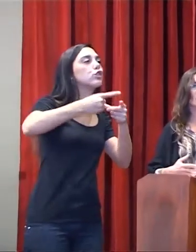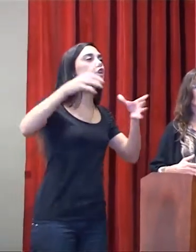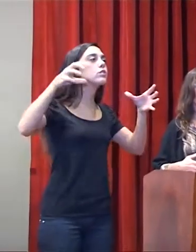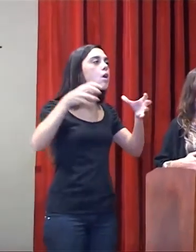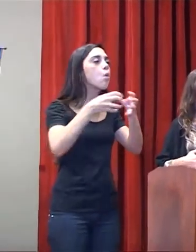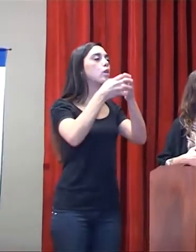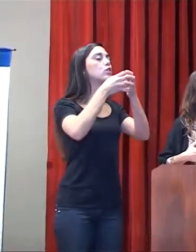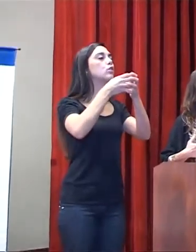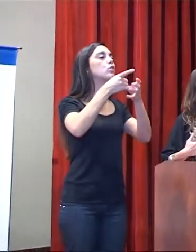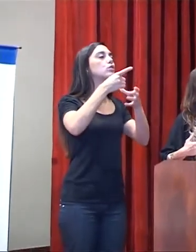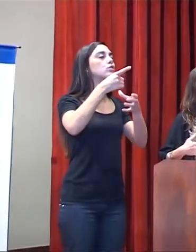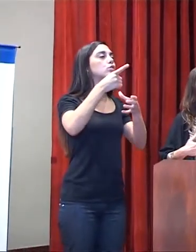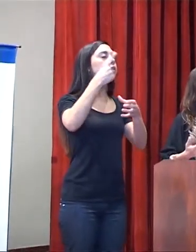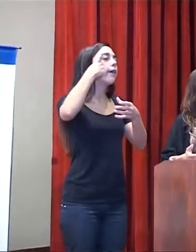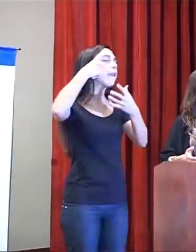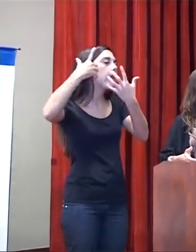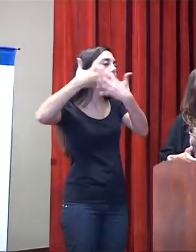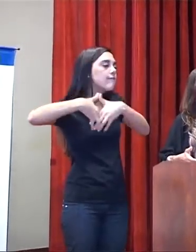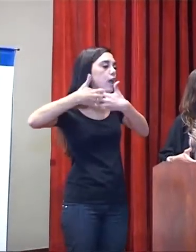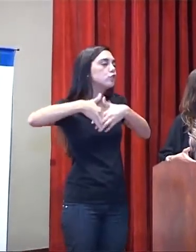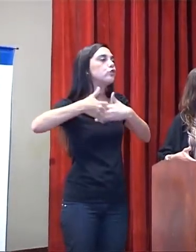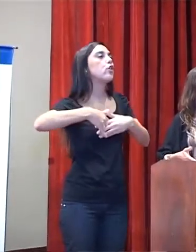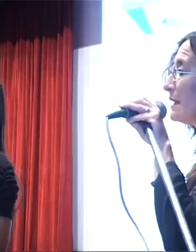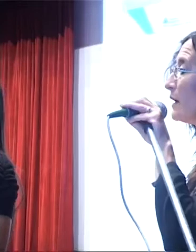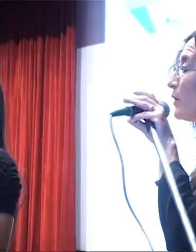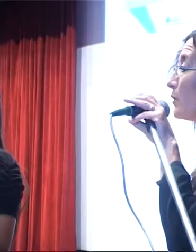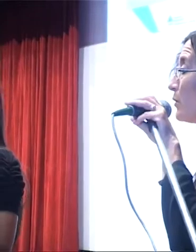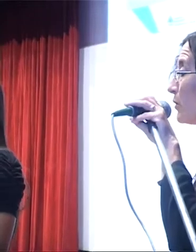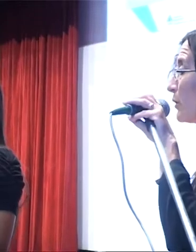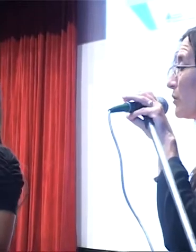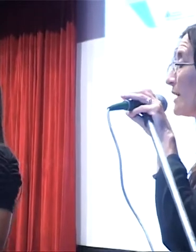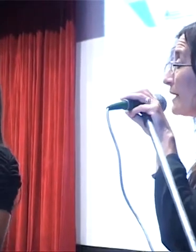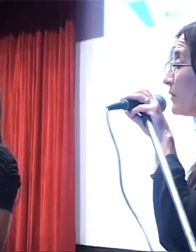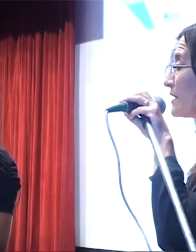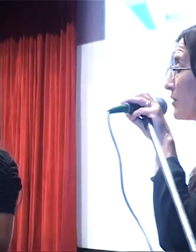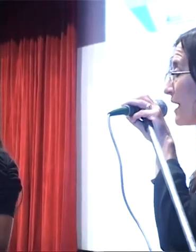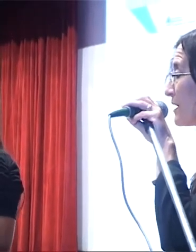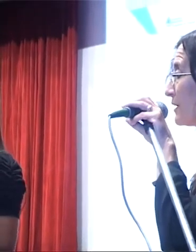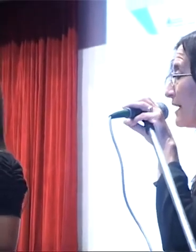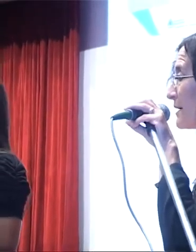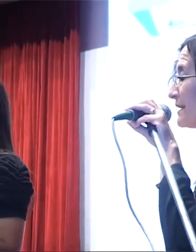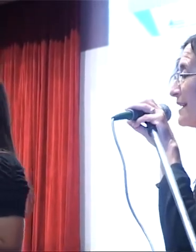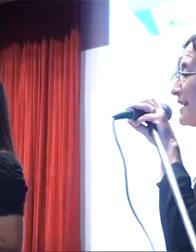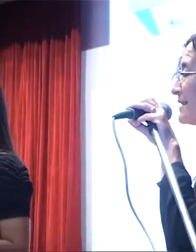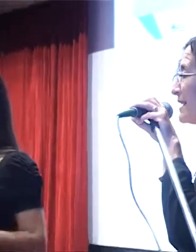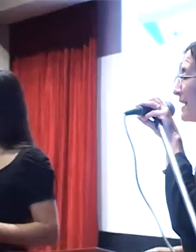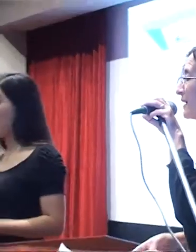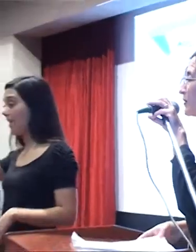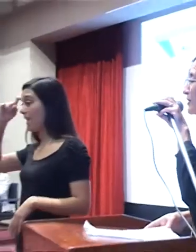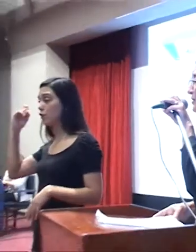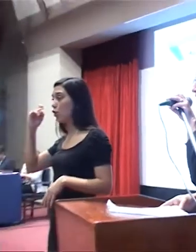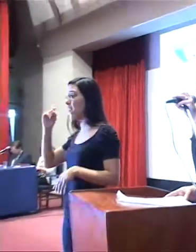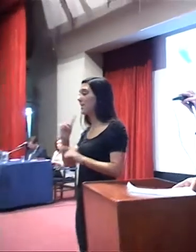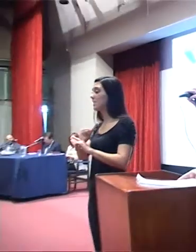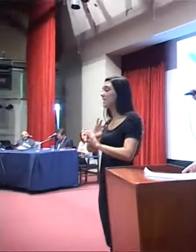muy elevado. Y muchas veces tiene que ver con ese impacto que se produce entre los dos sistemas, el del secundario y el del universitario.